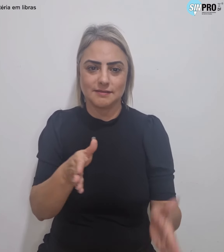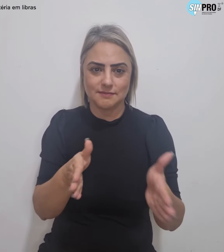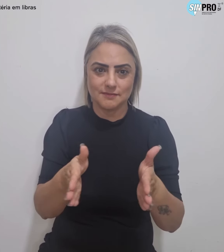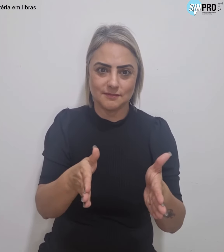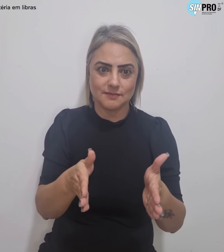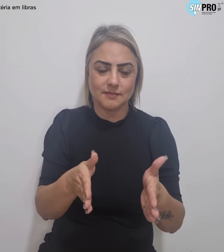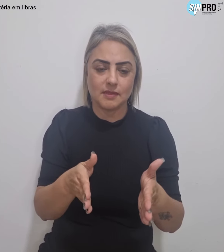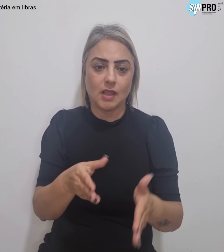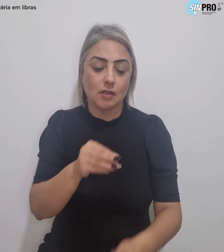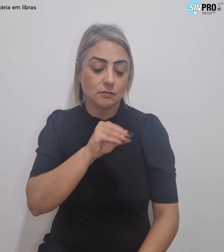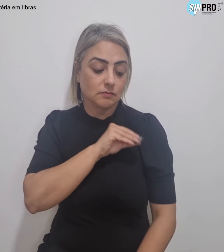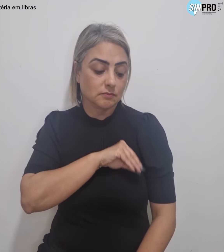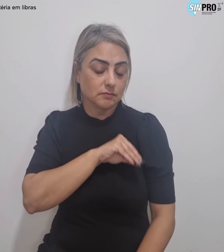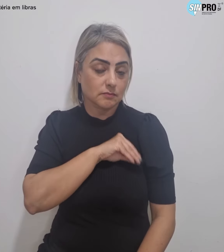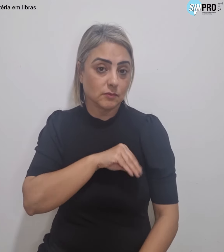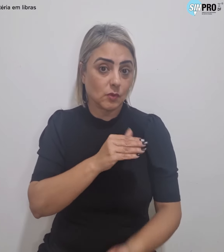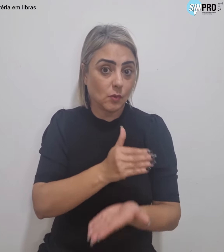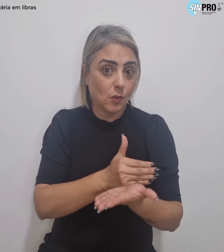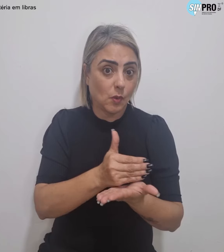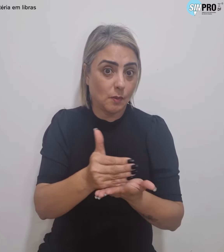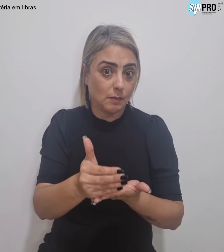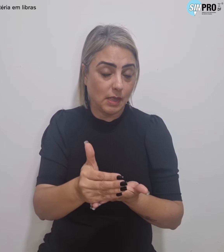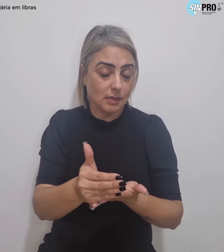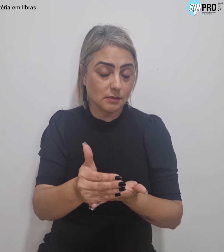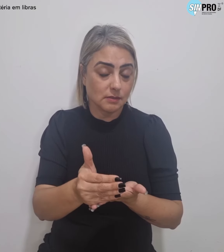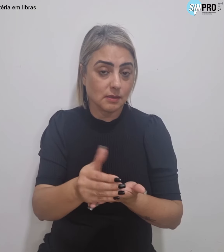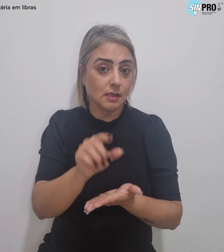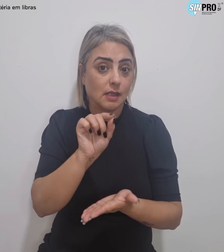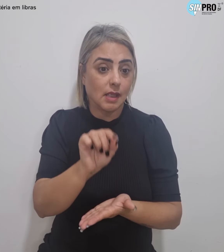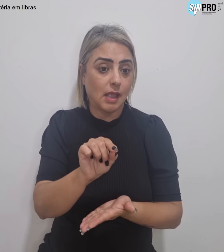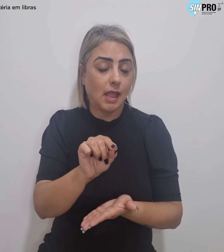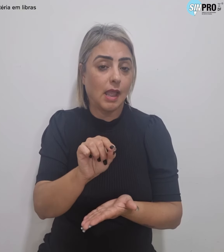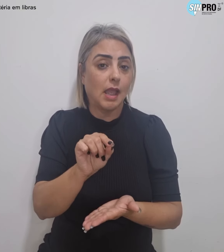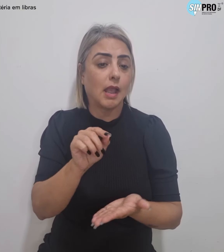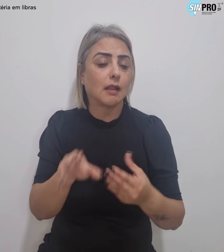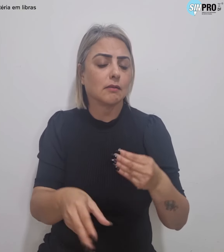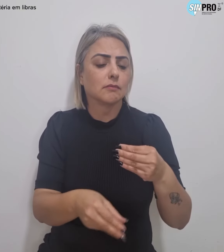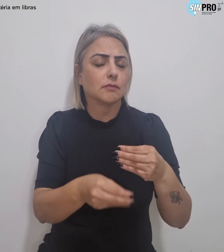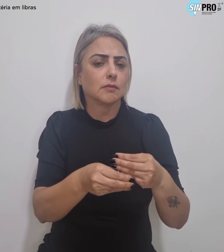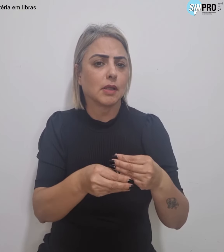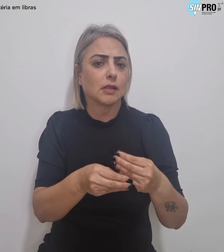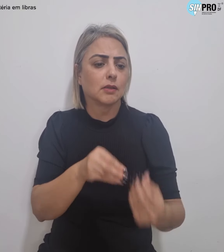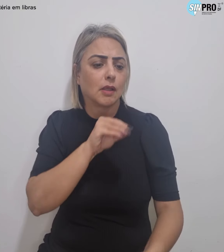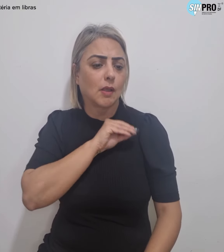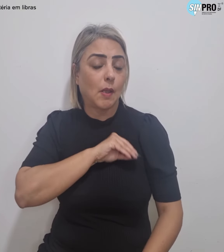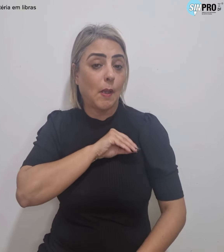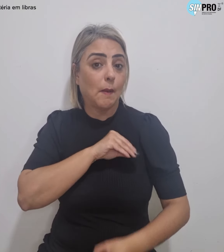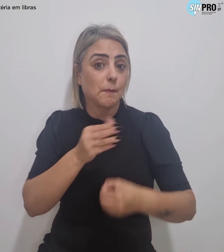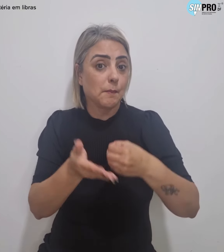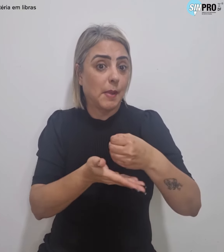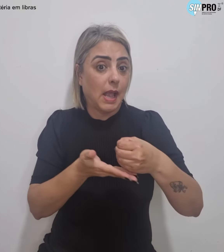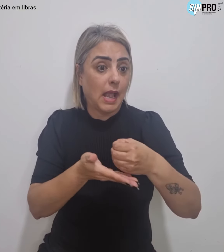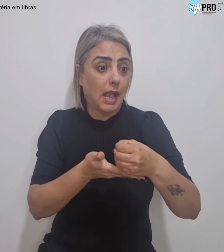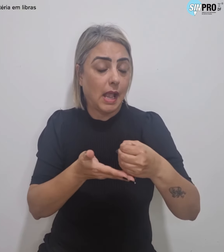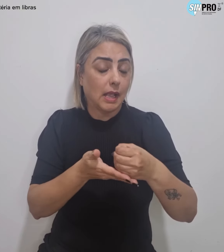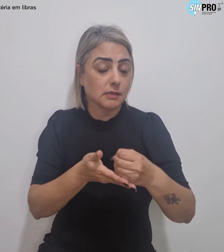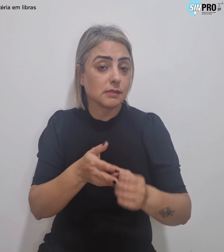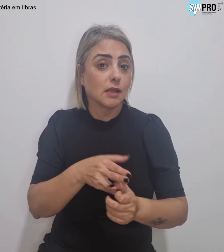remuneração inicial ofertada era composta pelos vencimentos básicos correspondentes aos